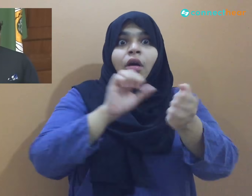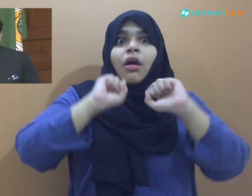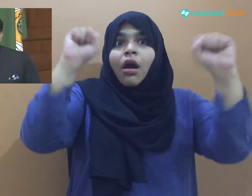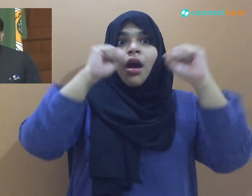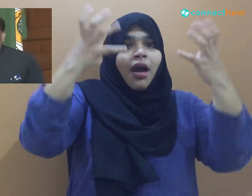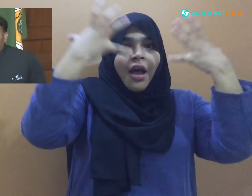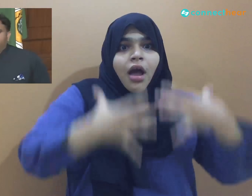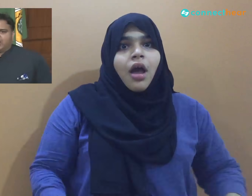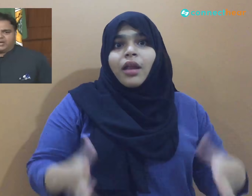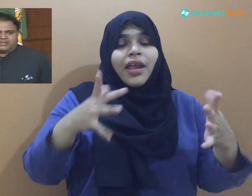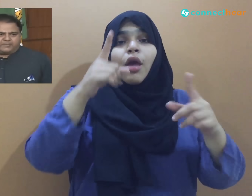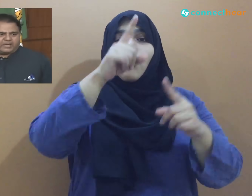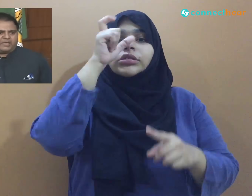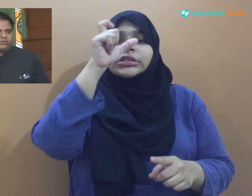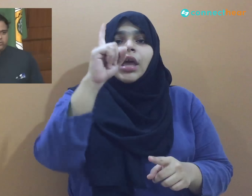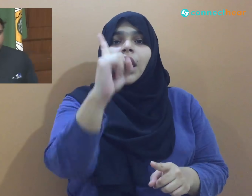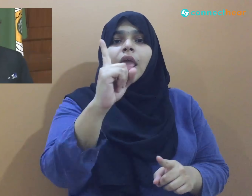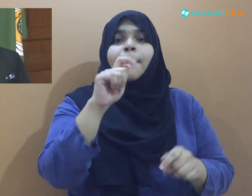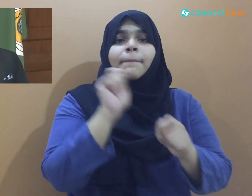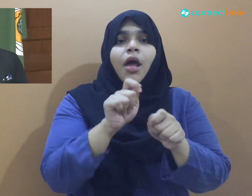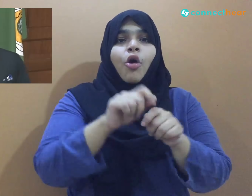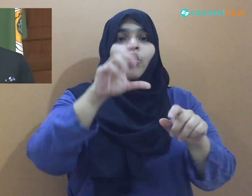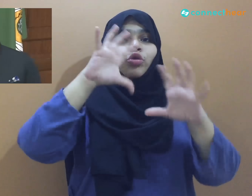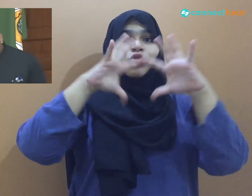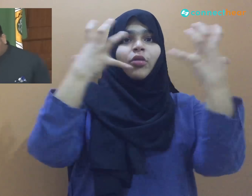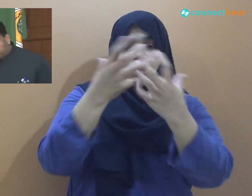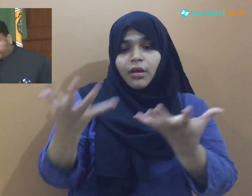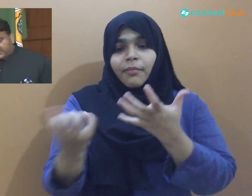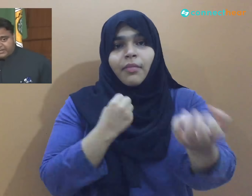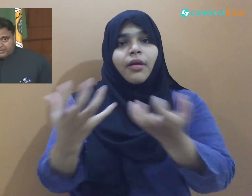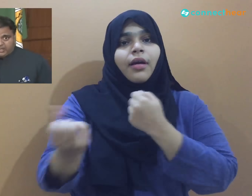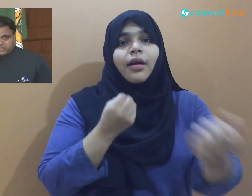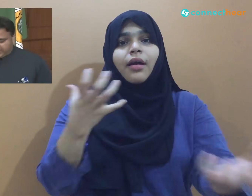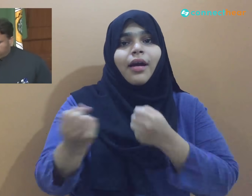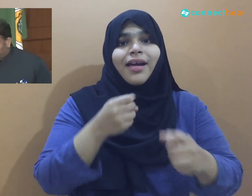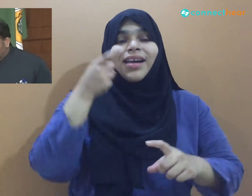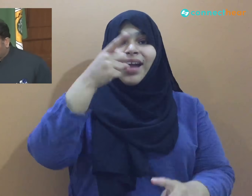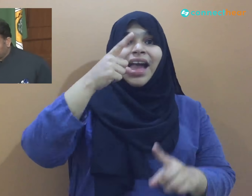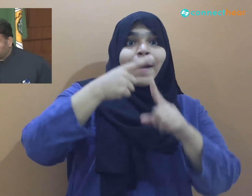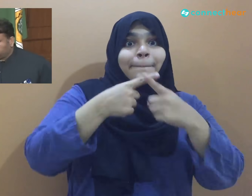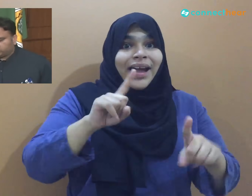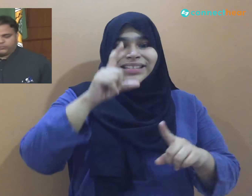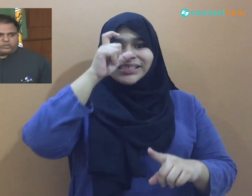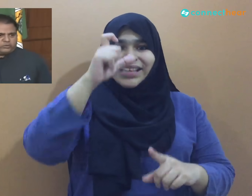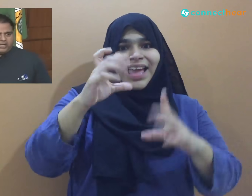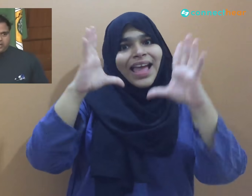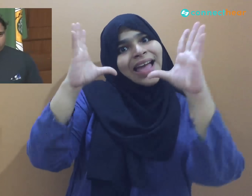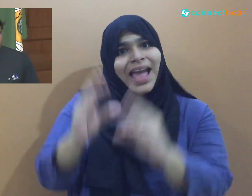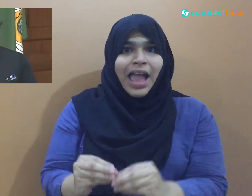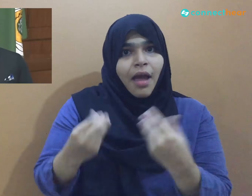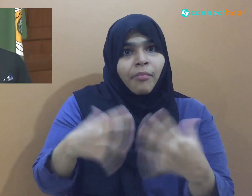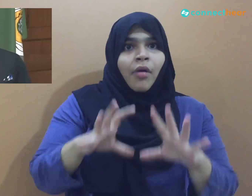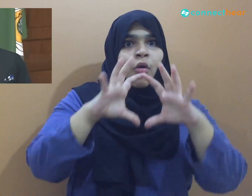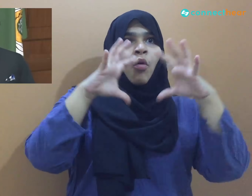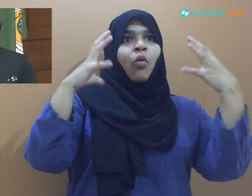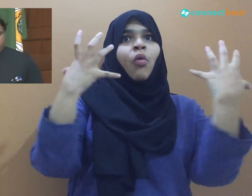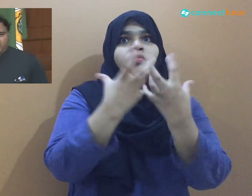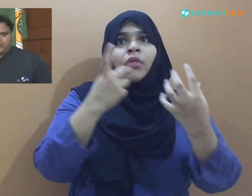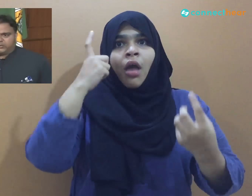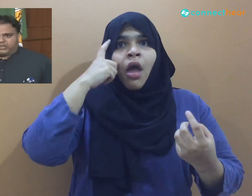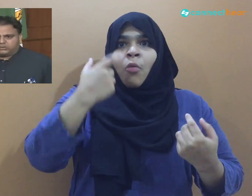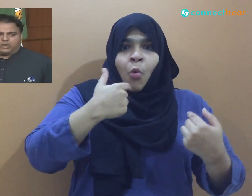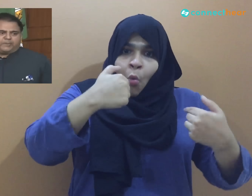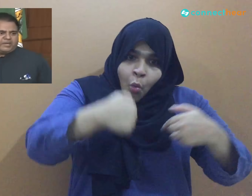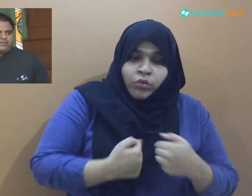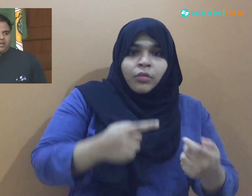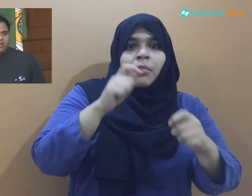تھے, بیکاز چائنا بنا رہا تھا, باقی پوری دنیا ان سے لے رہی تھی. اور جب یہ چائنا میں شارٹیج ہو گئی تو پوری دنیا کو لگا کہ ہمیں سیلف ریلائنٹ